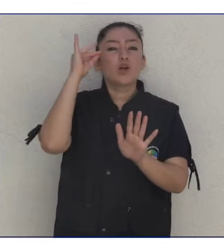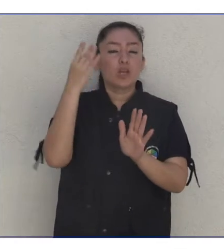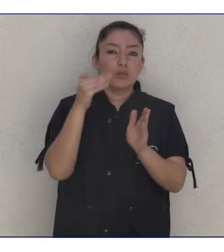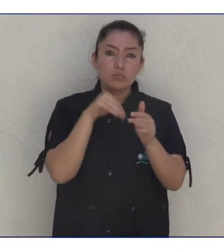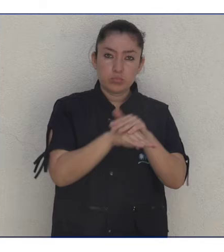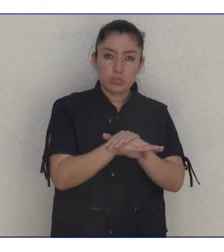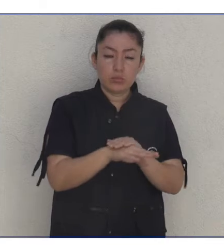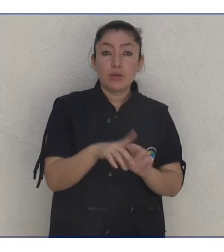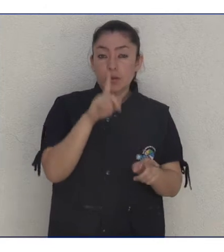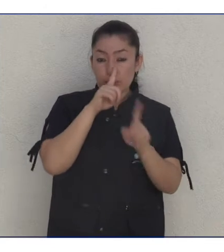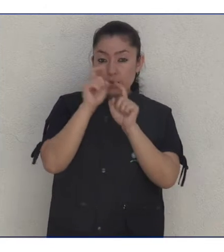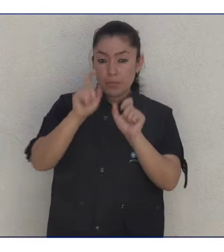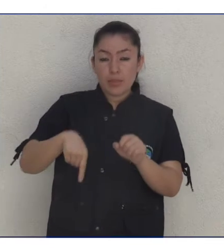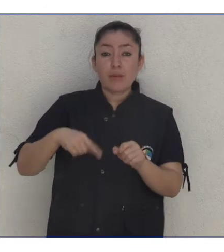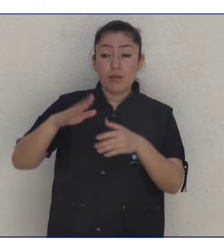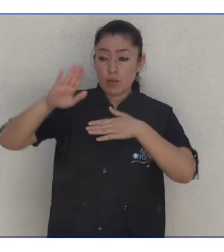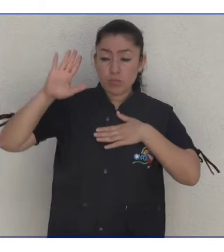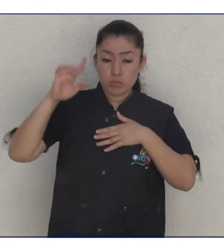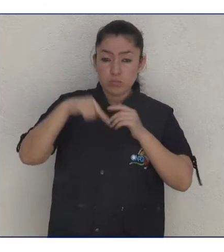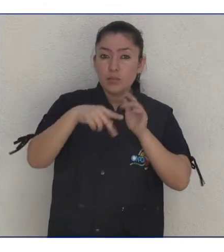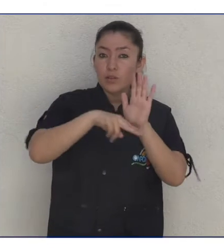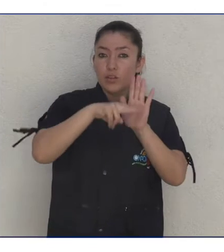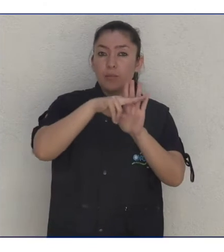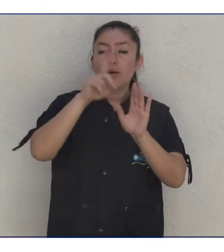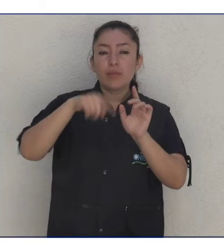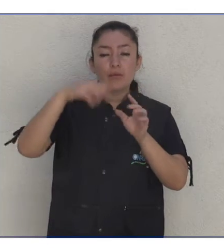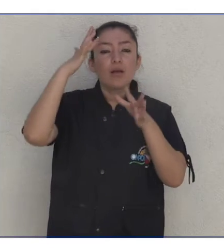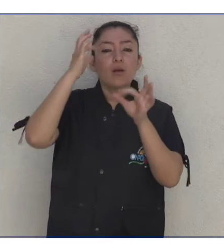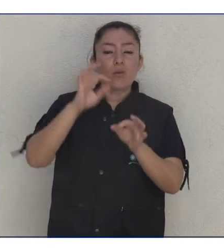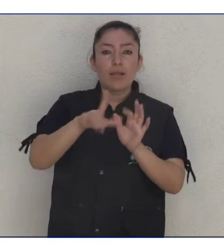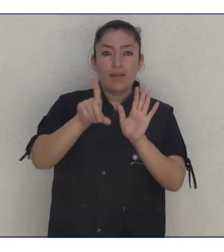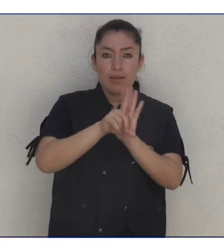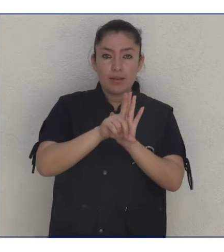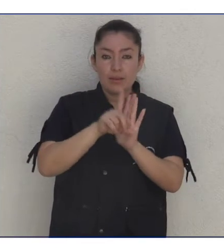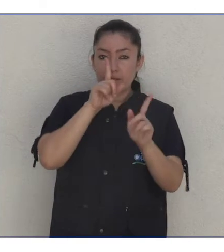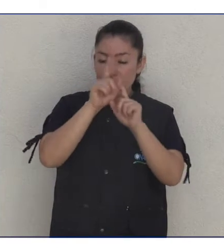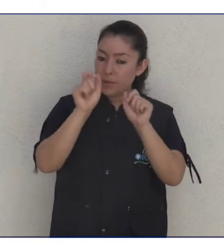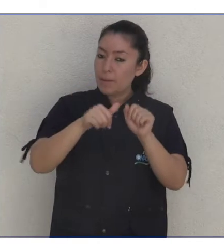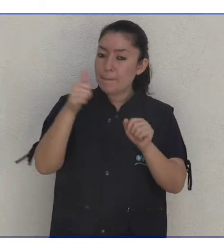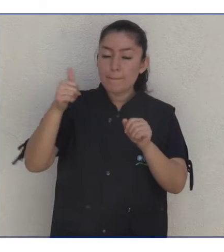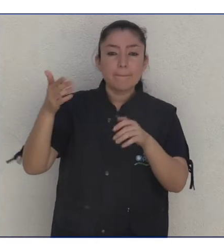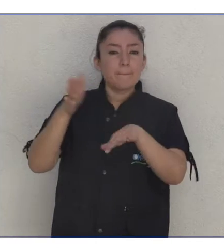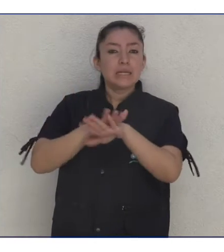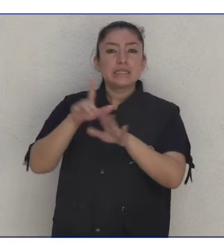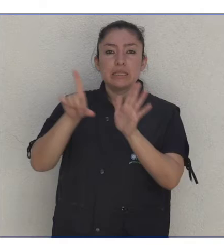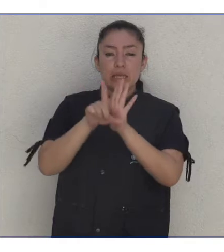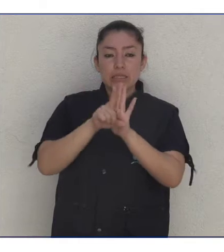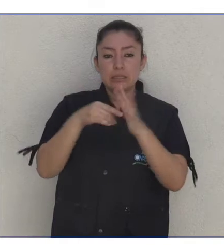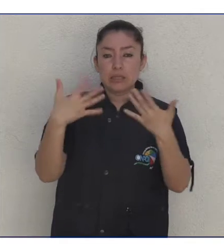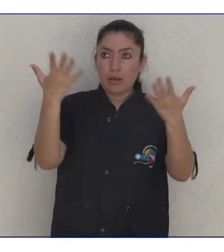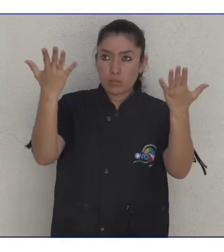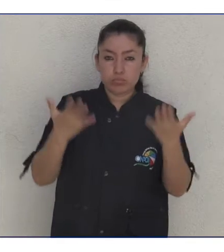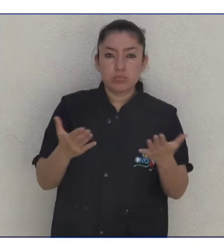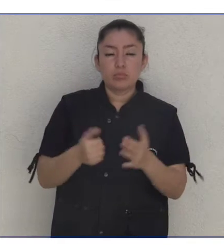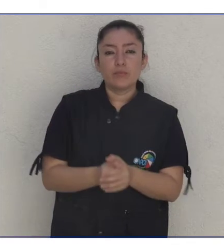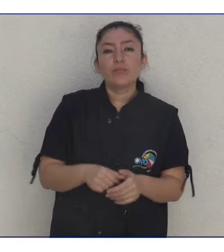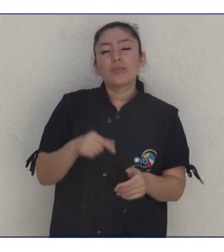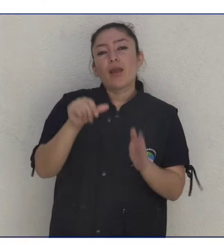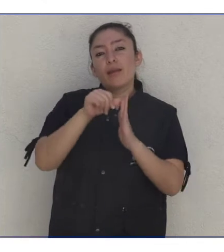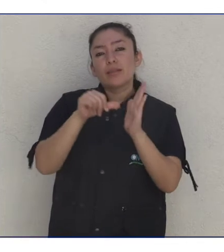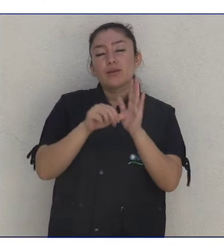justificados. El incumplimiento de esta norma será sancionado de conformidad con esta ley y demás leyes aplicables.